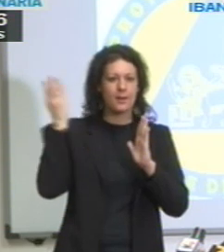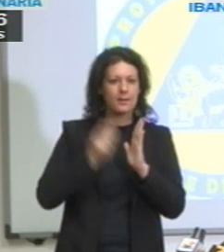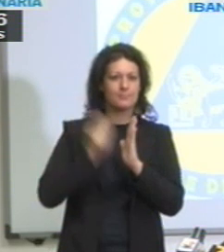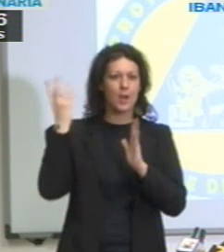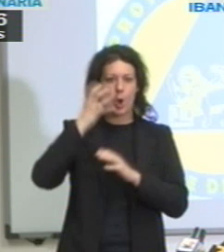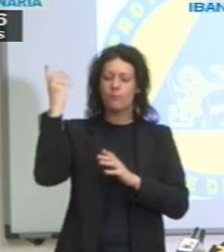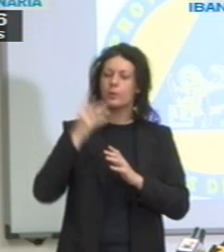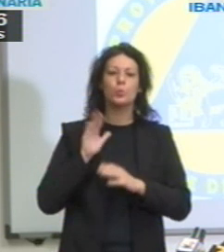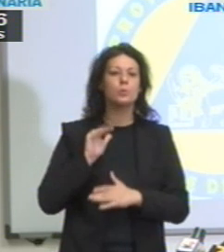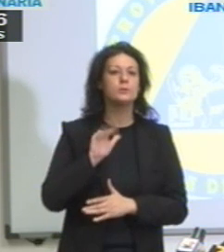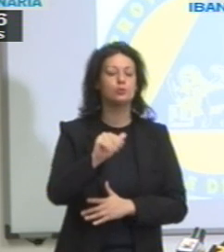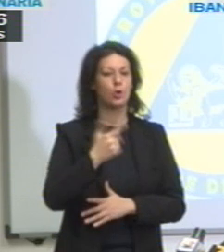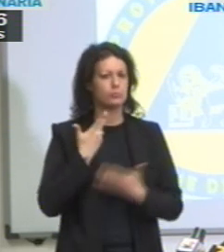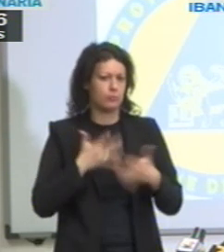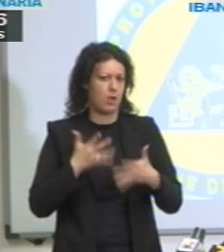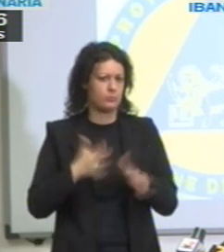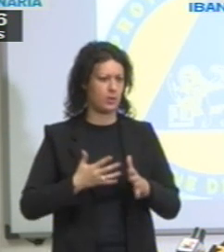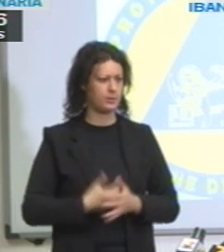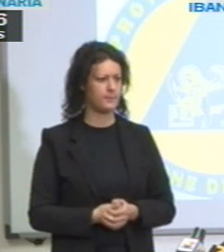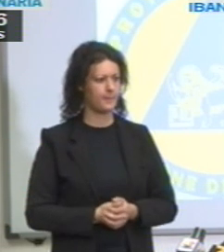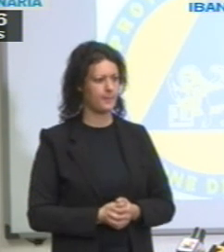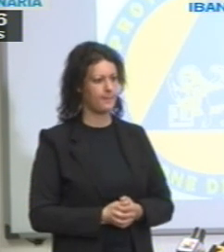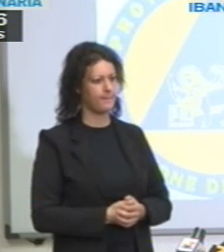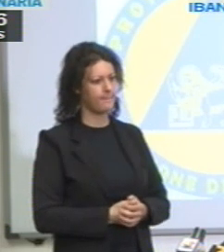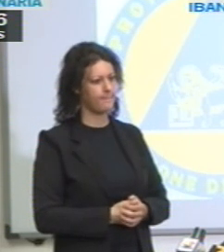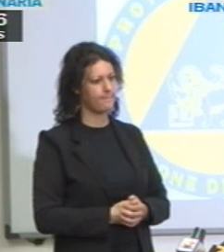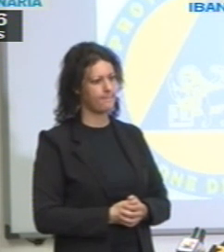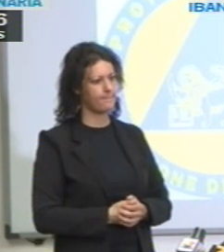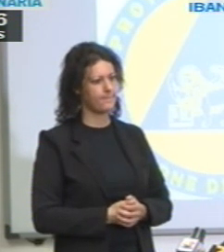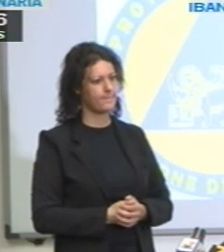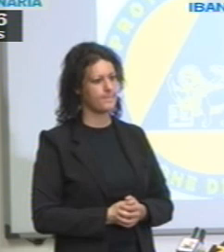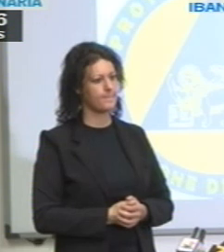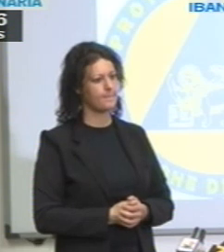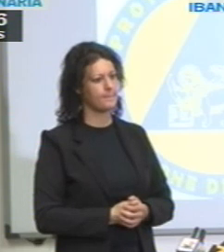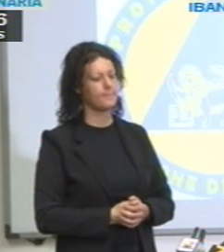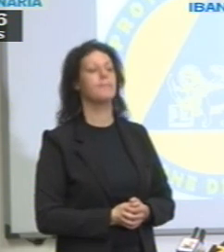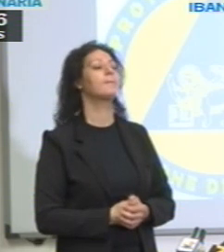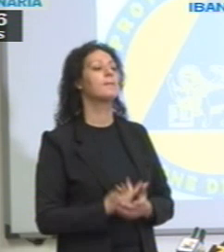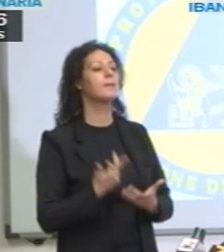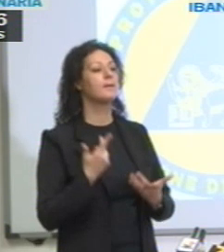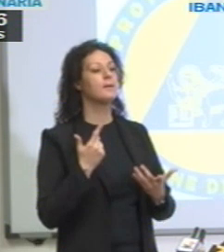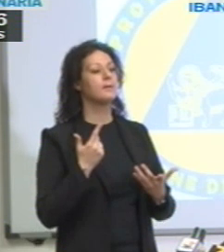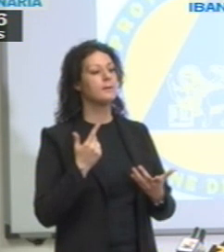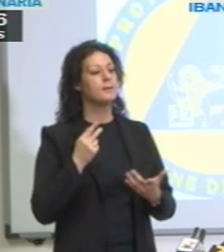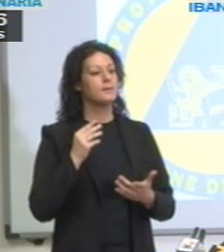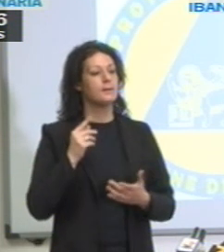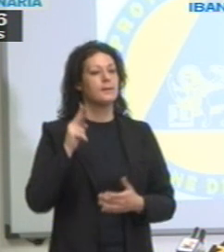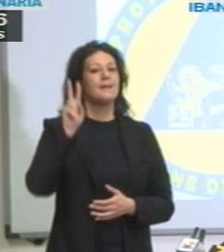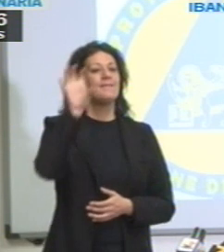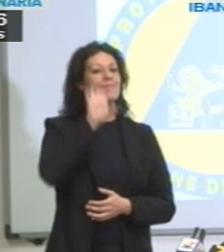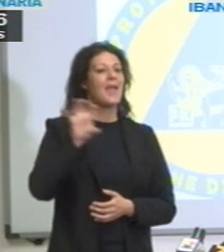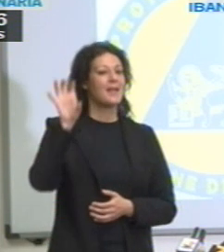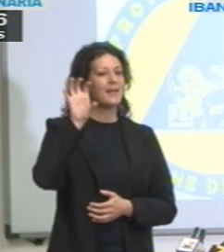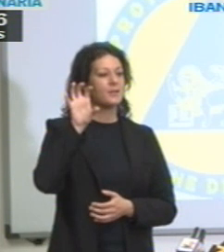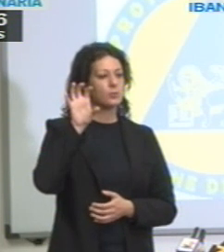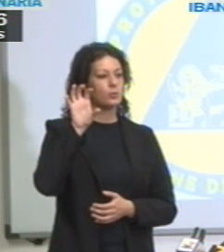reale tutti i giorni. L'ultima non è una domanda, ma arrivano un sacco di segnalazioni con domande implicite. Il Veneto si riempie di